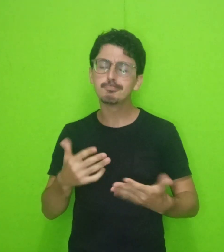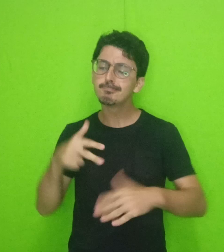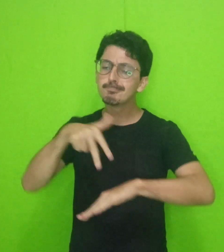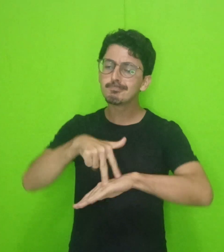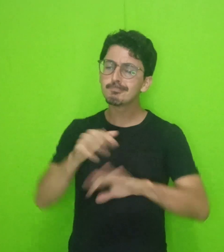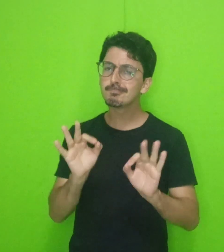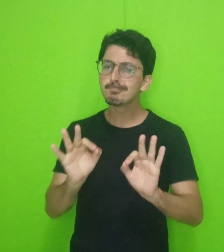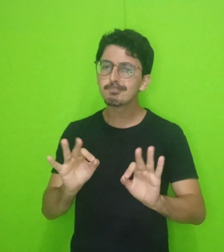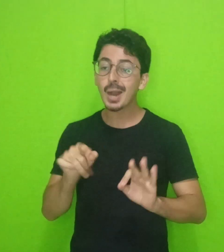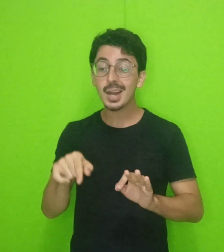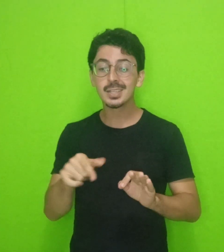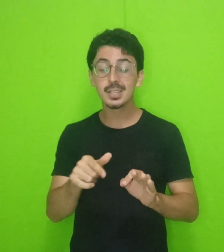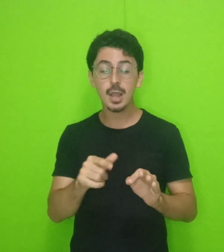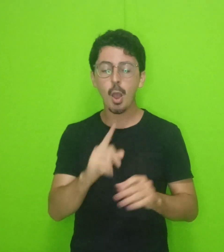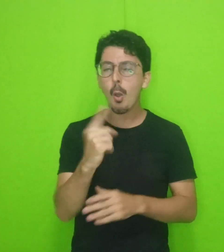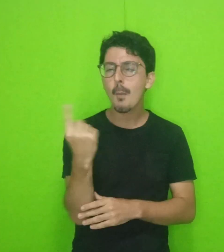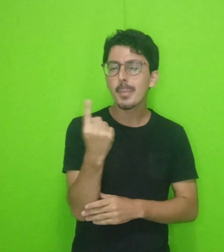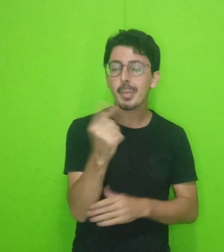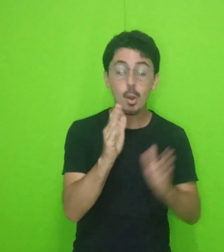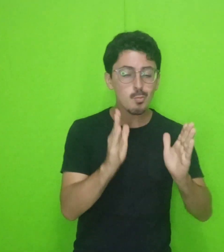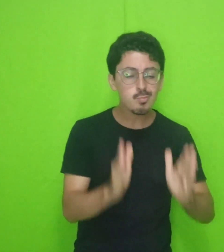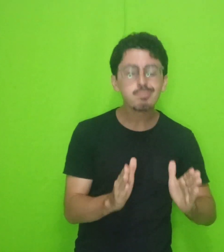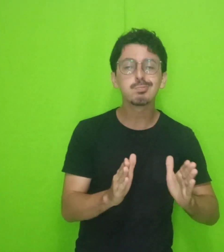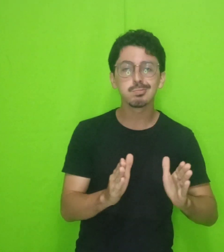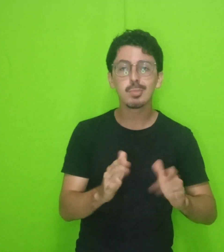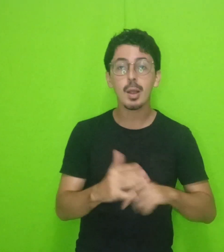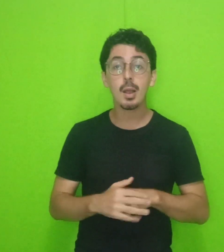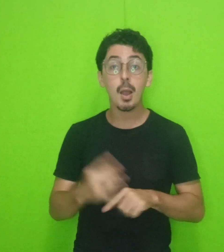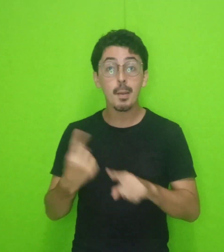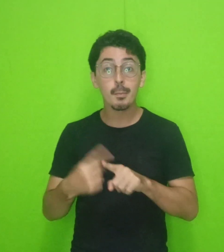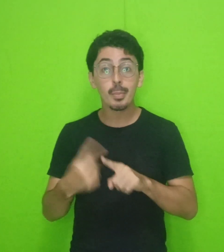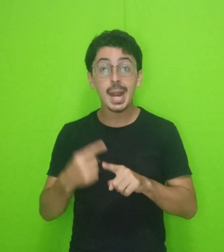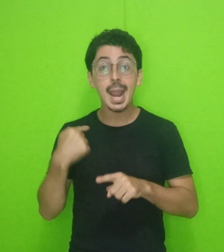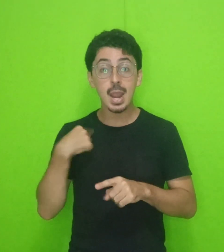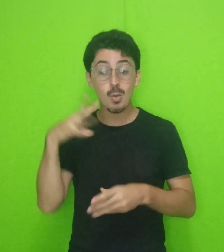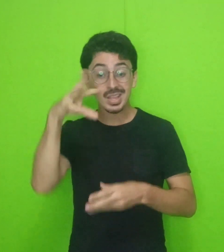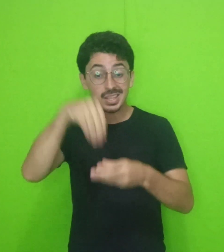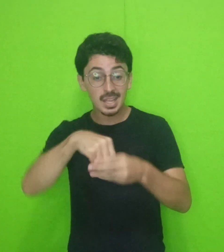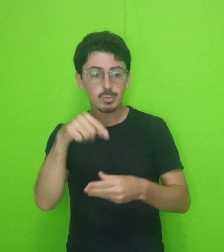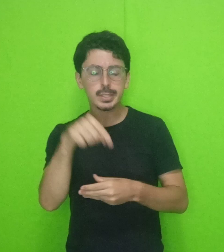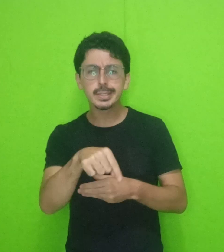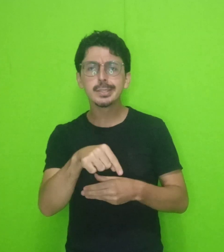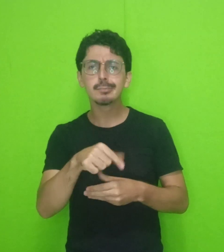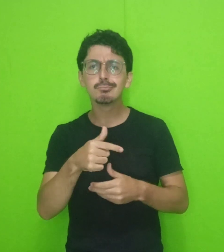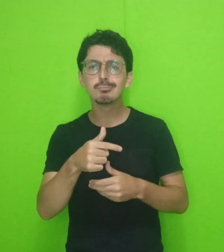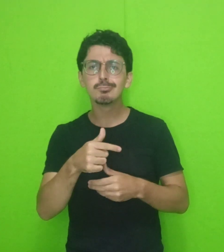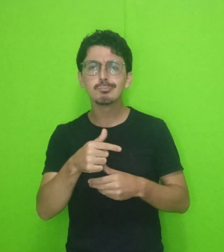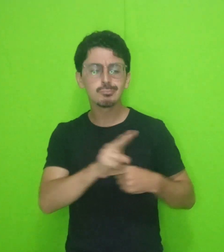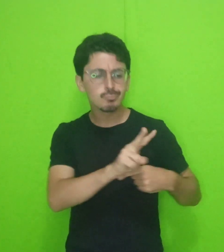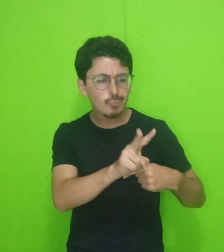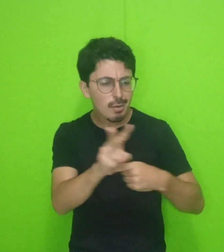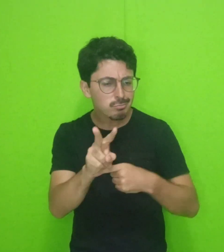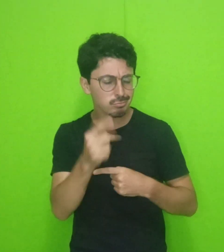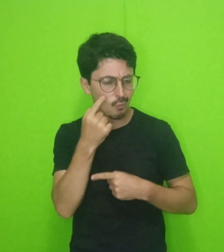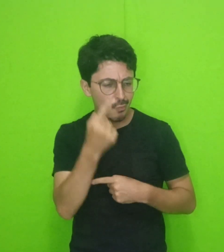dessa pesquisa, porque eu fiz parte acompanhando todo esse